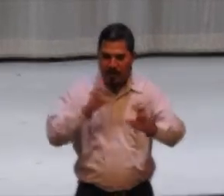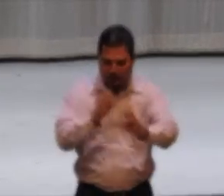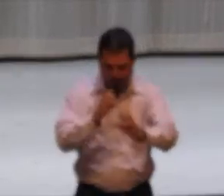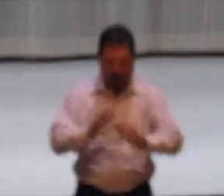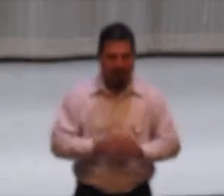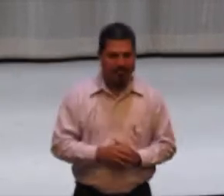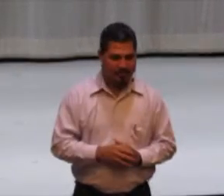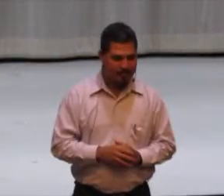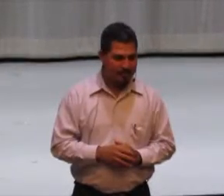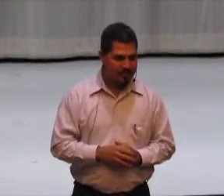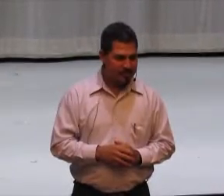José.